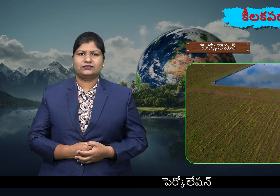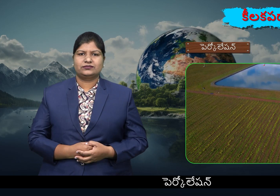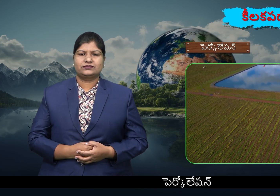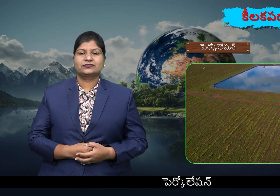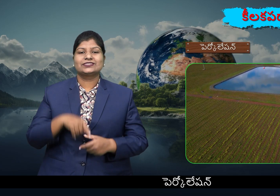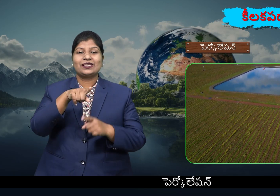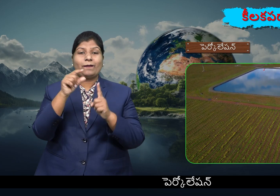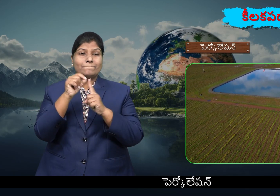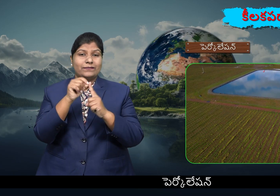పెర్కోలేషన్,